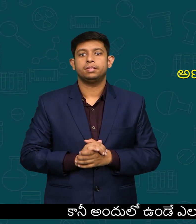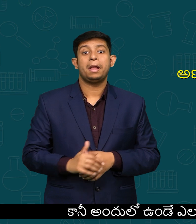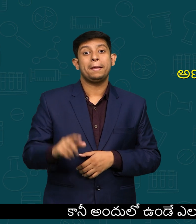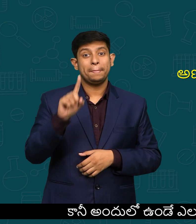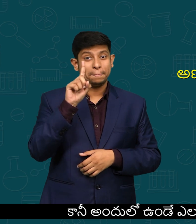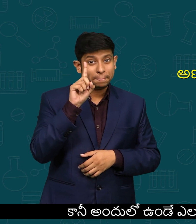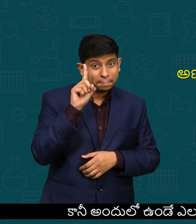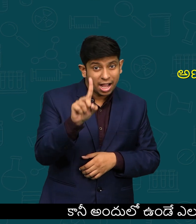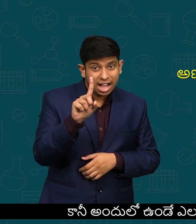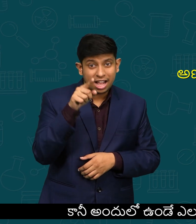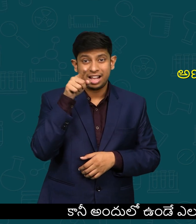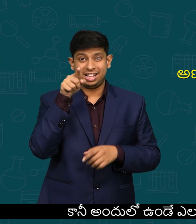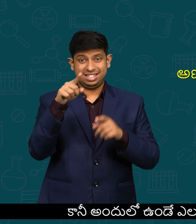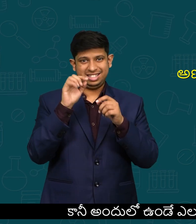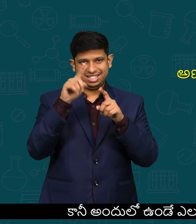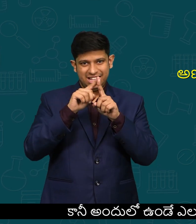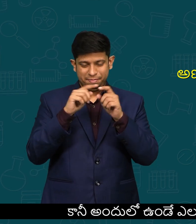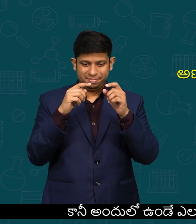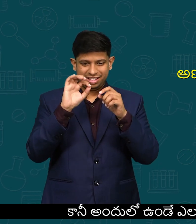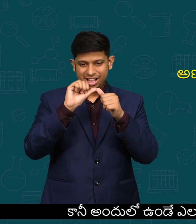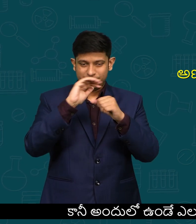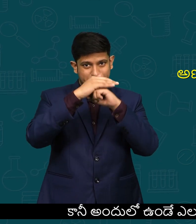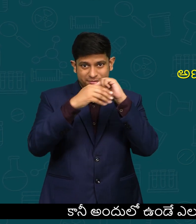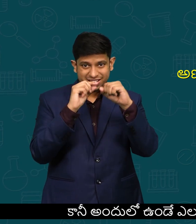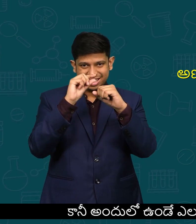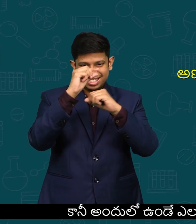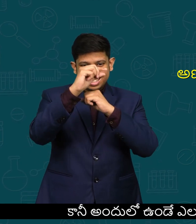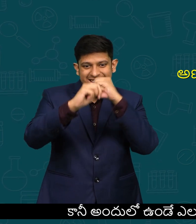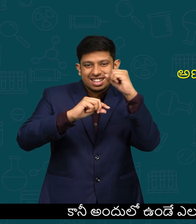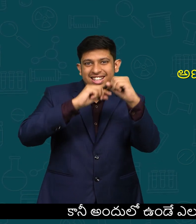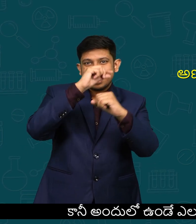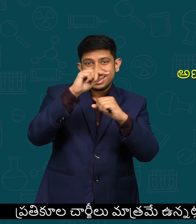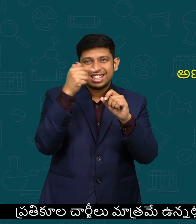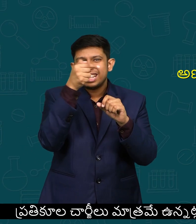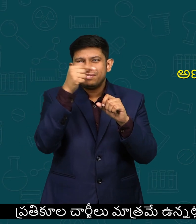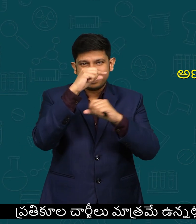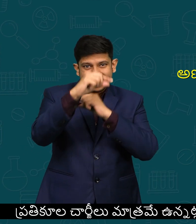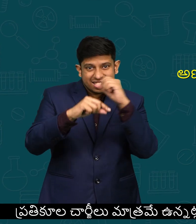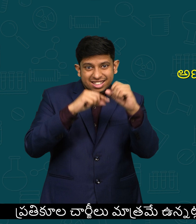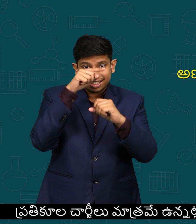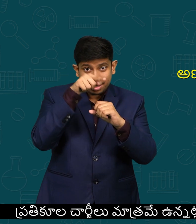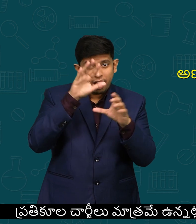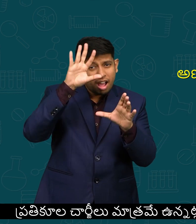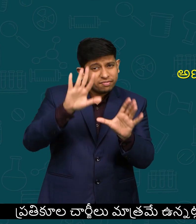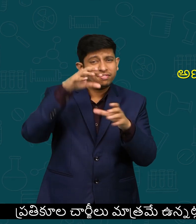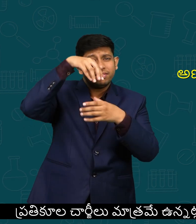కానీ అందులో ఉండే ఎలక్ట్రాన్లు నెగటివ్ ఛార్జ్డ్ పార్టికల్స్, ప్రతికూల ఛార్జీలు మాత్రమే